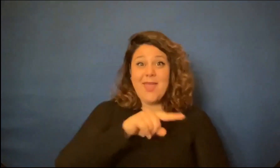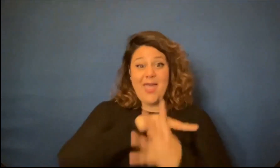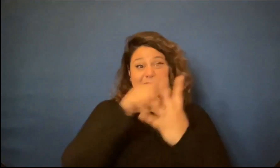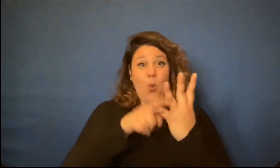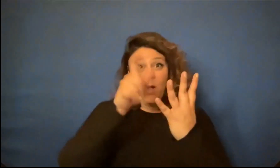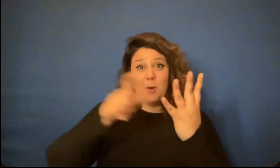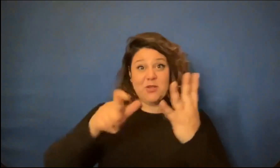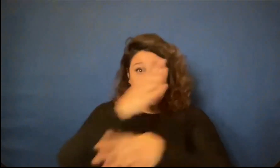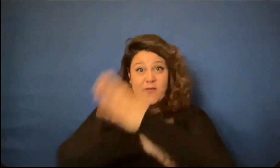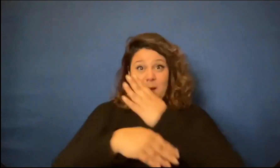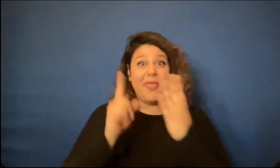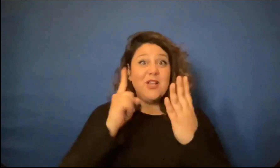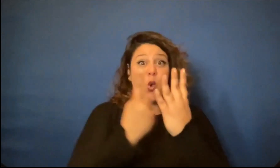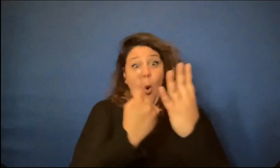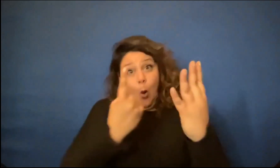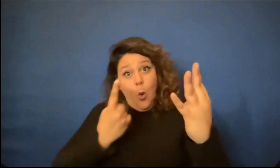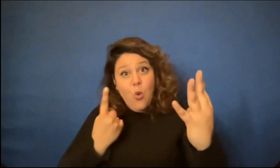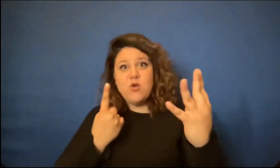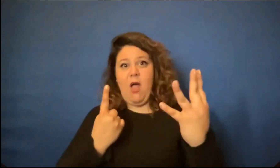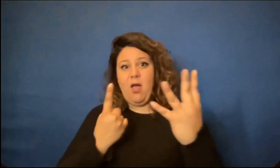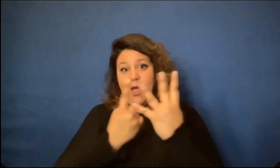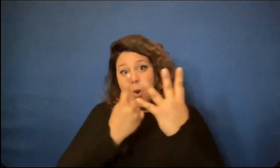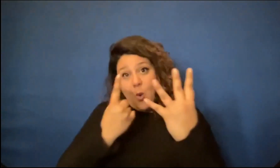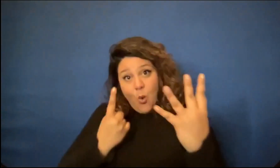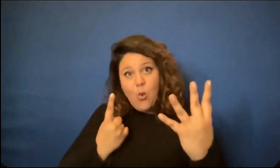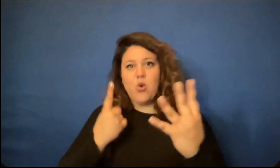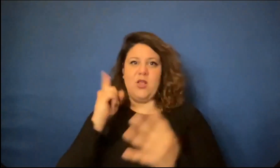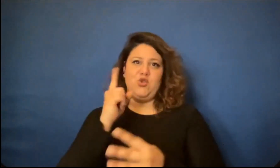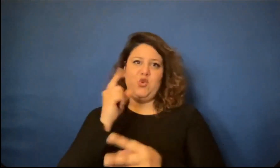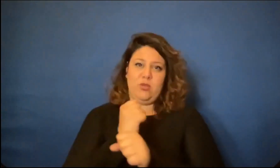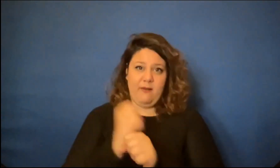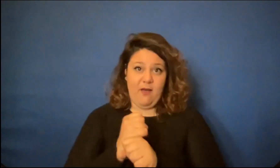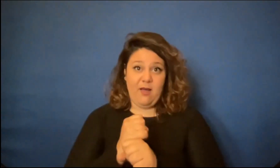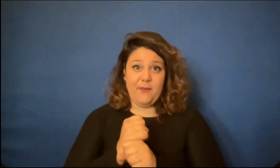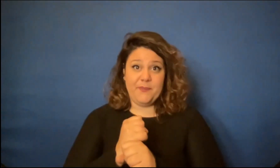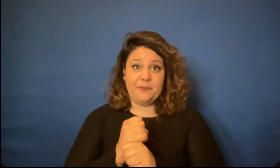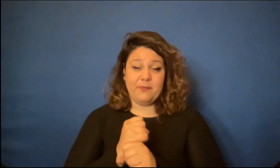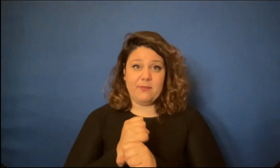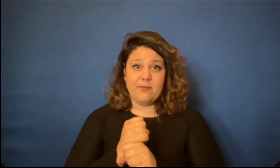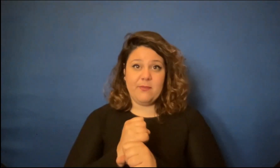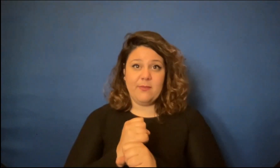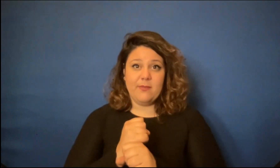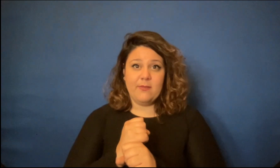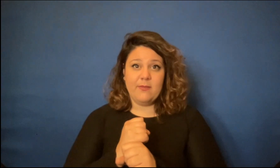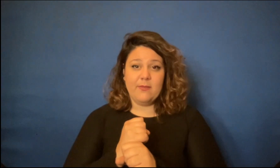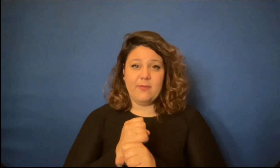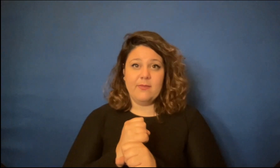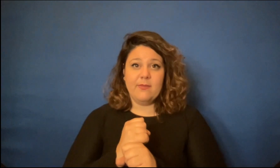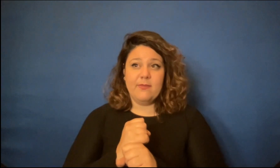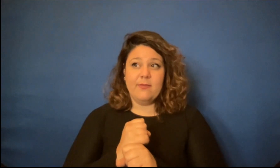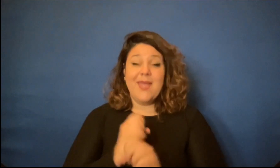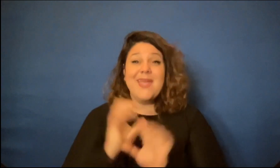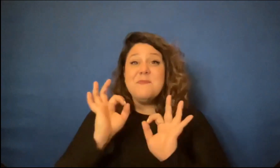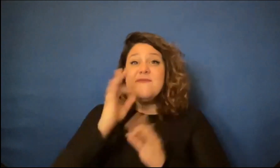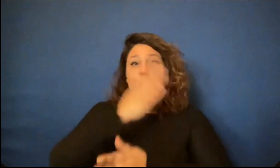con discapacidad, 1 de cada 4 personas. Y si hablamos de personas con discapacidad